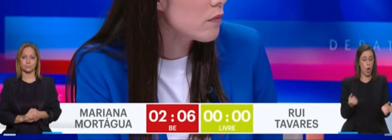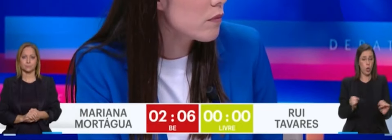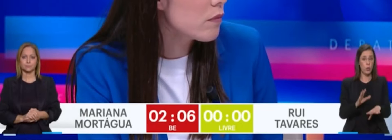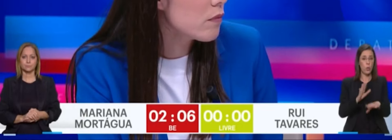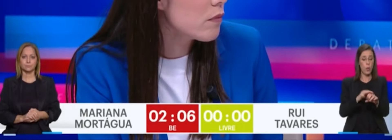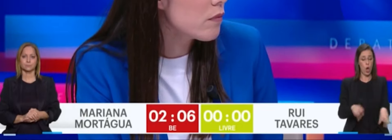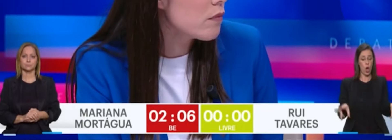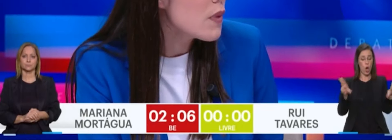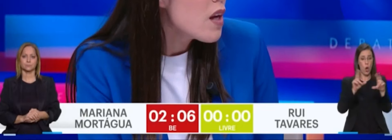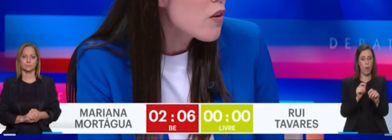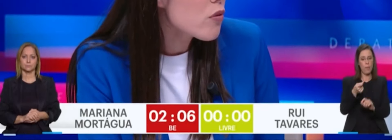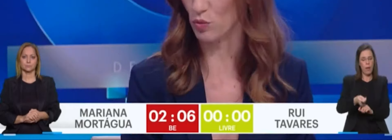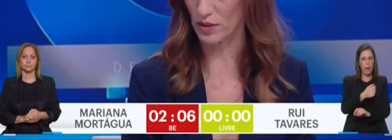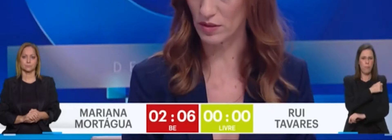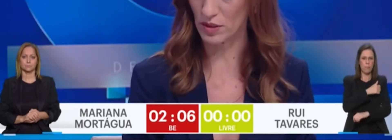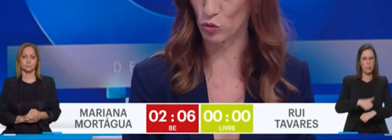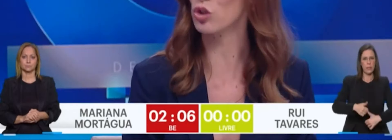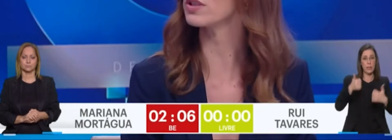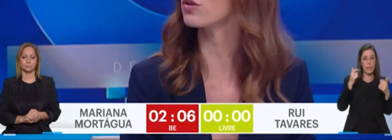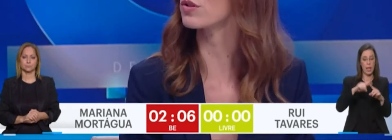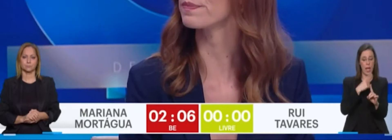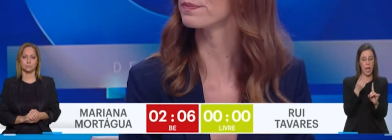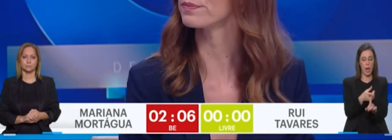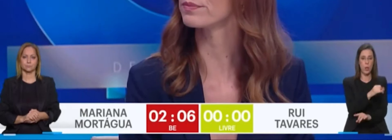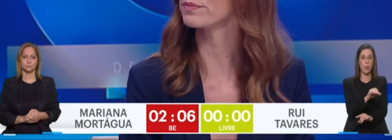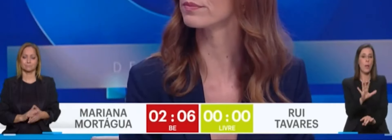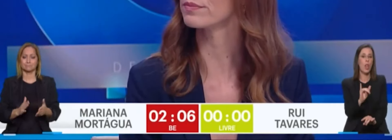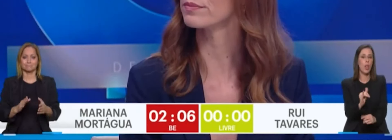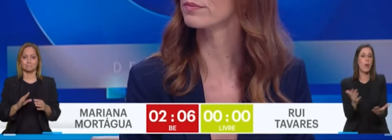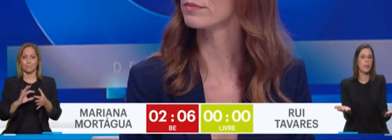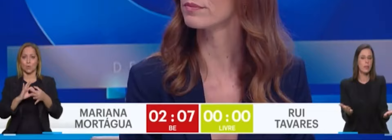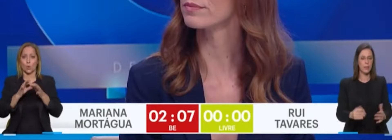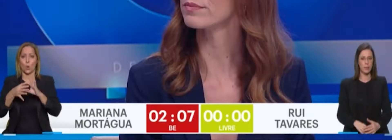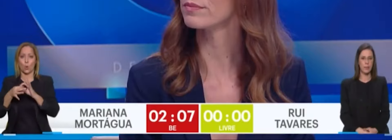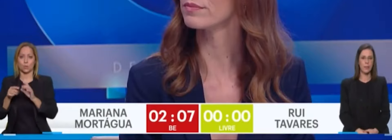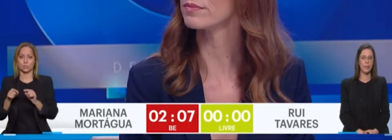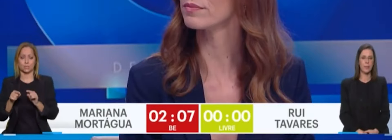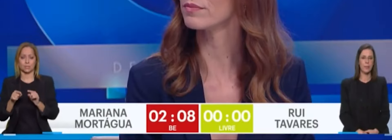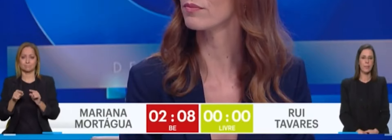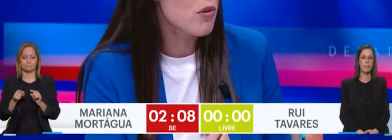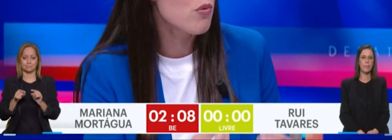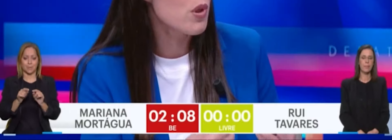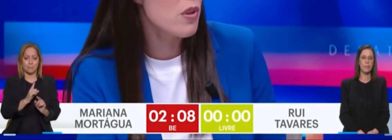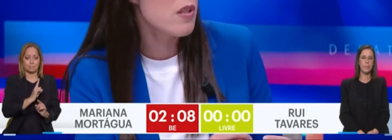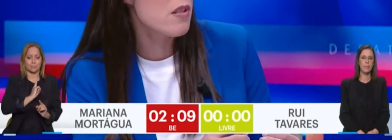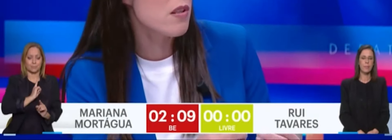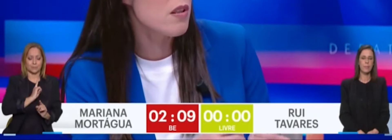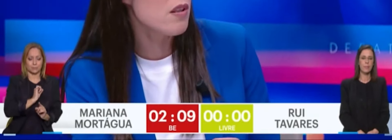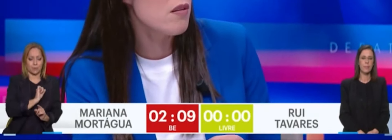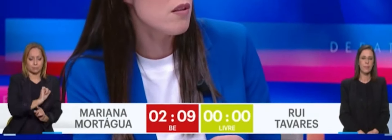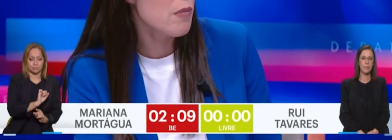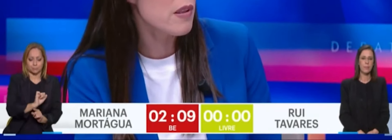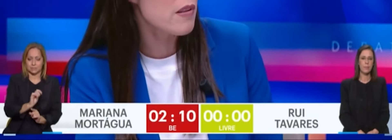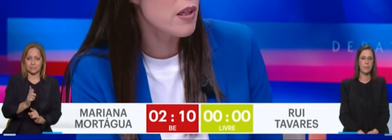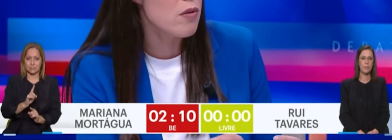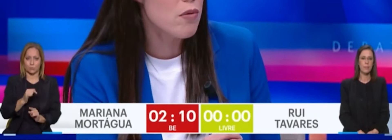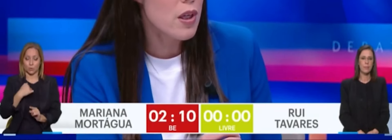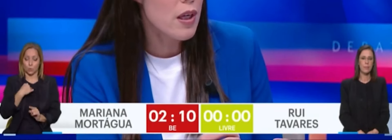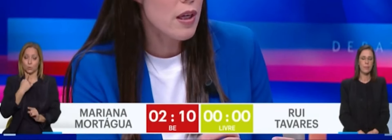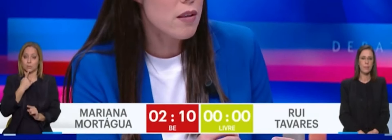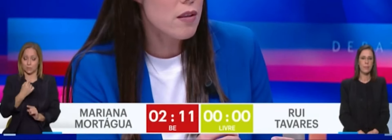novo regime de arrendamento urbano do ano de 2012 faz muito sentido discutir as questões particulares Eu acho que o que eu disse e e